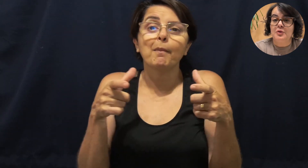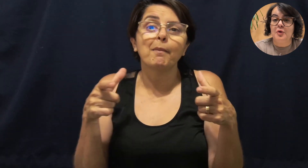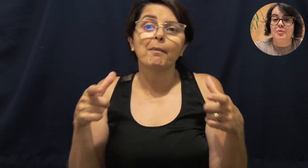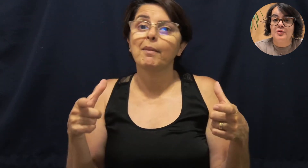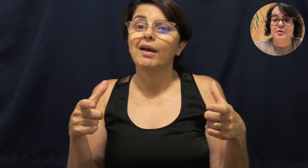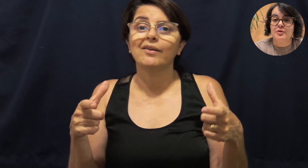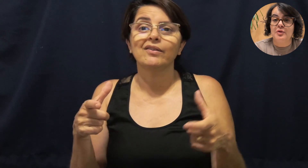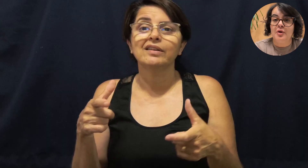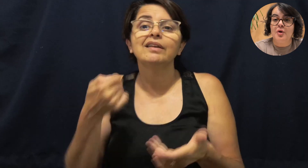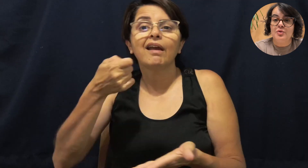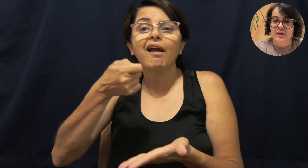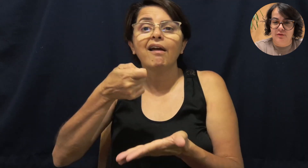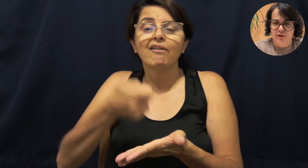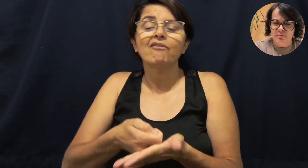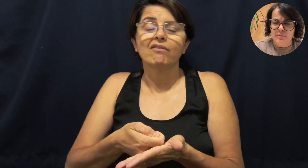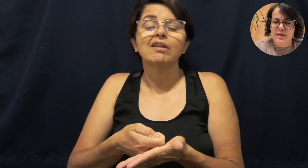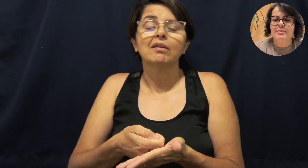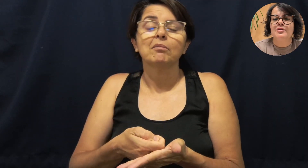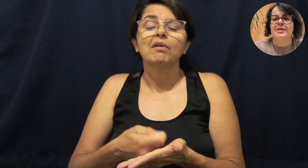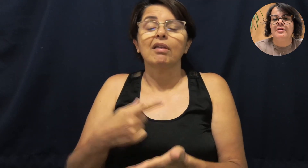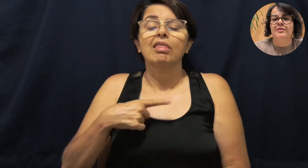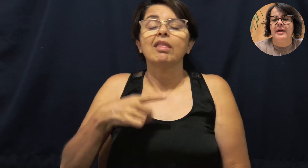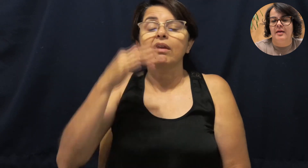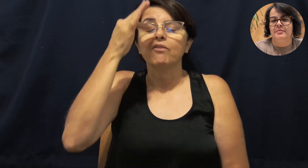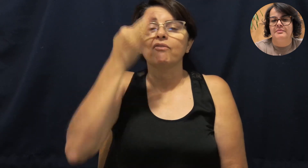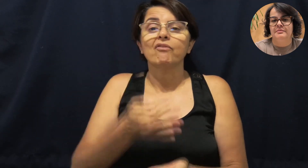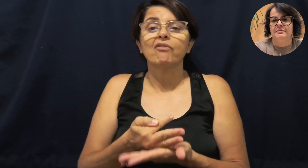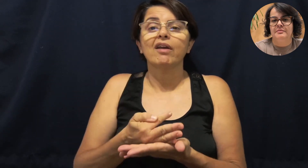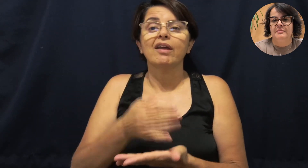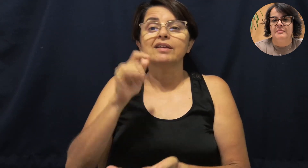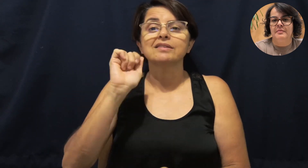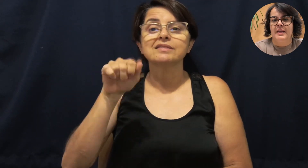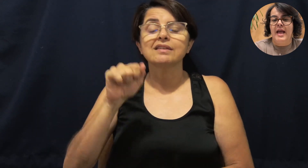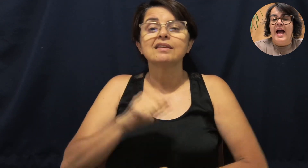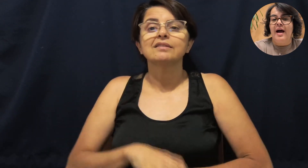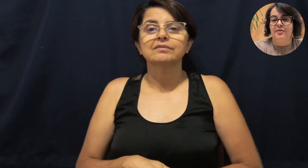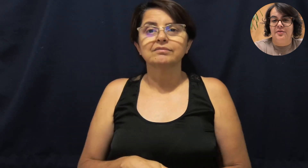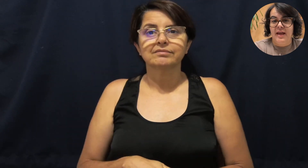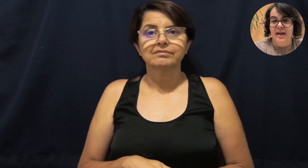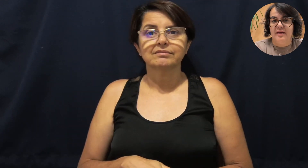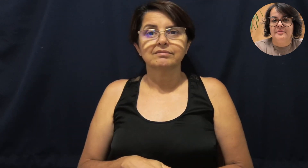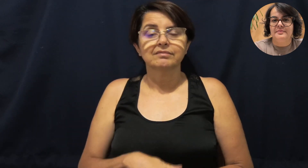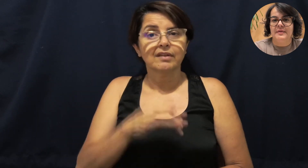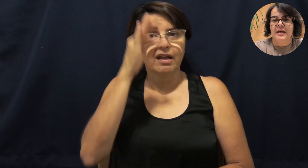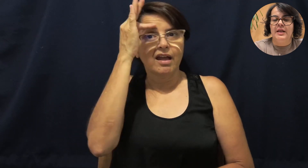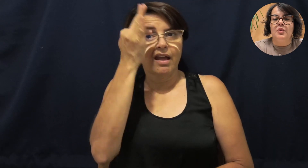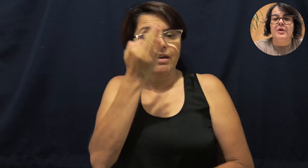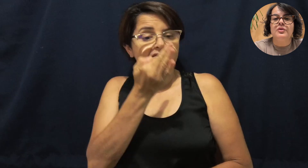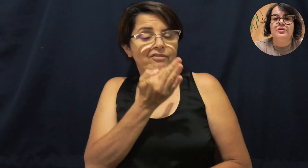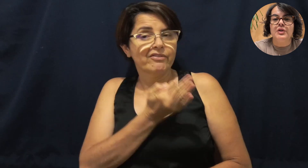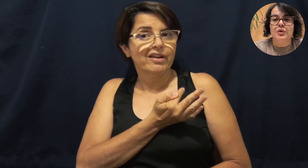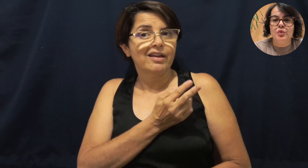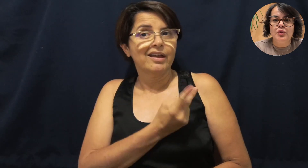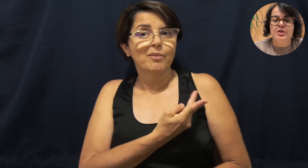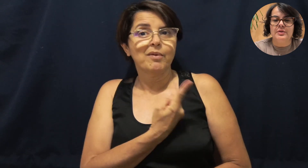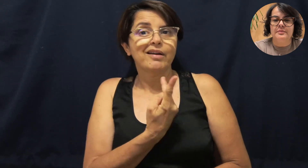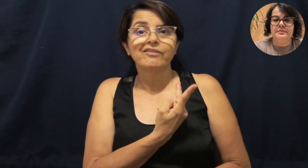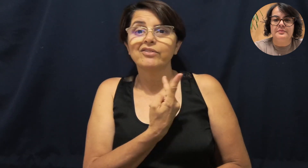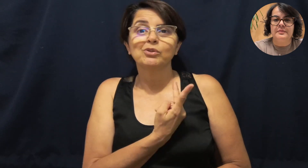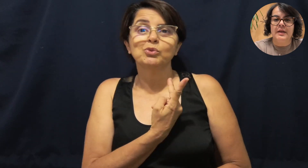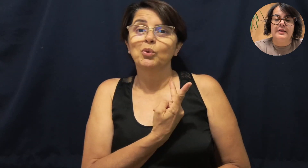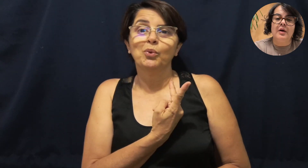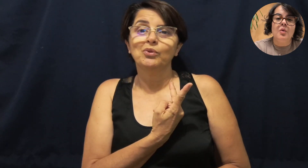Muitos somos os que afirmamos ter fé. A fé, enquanto